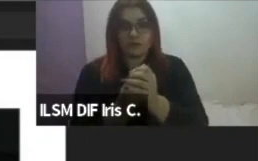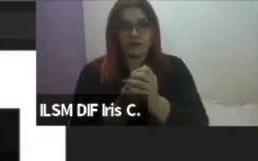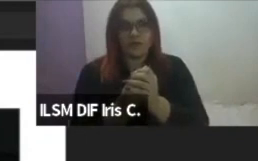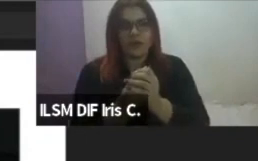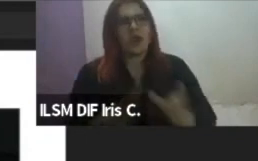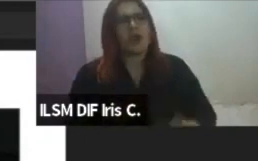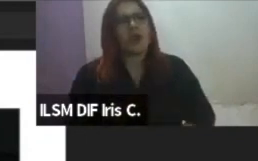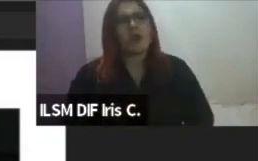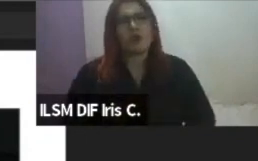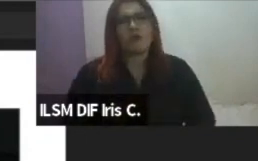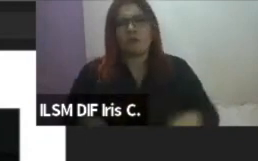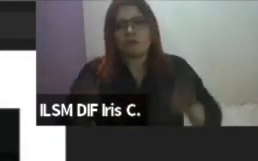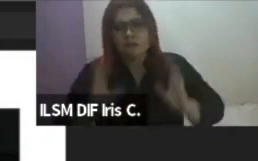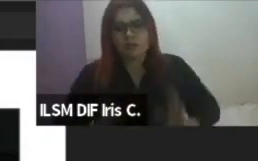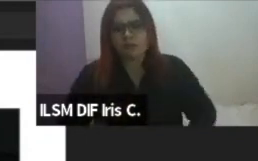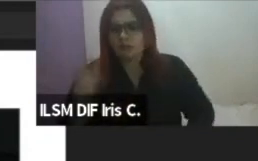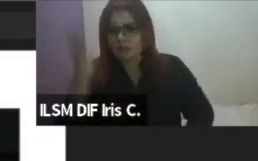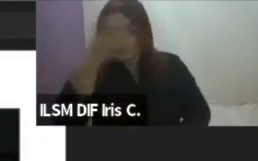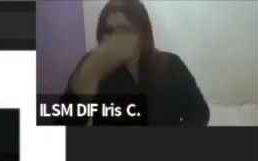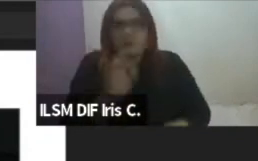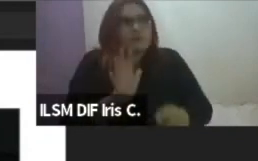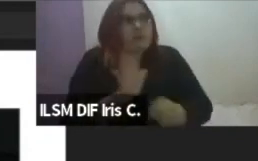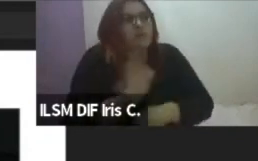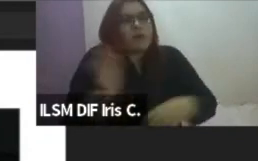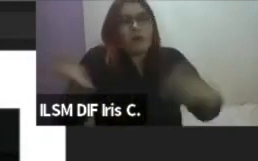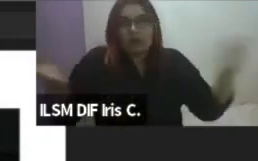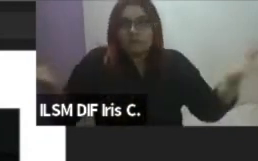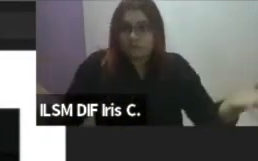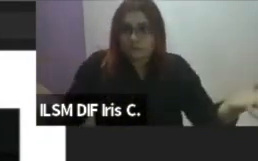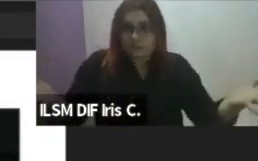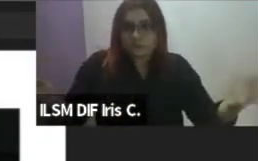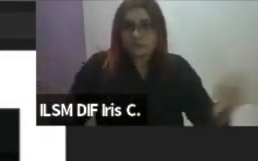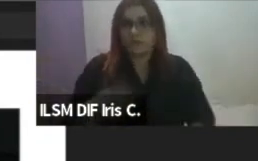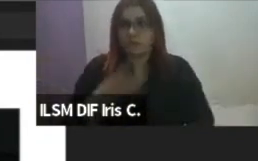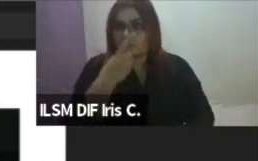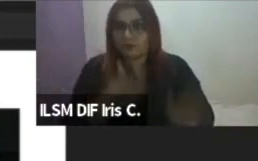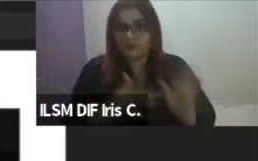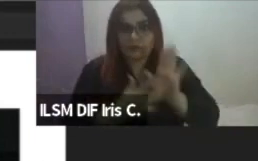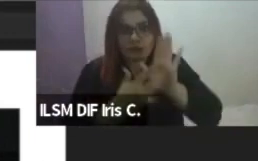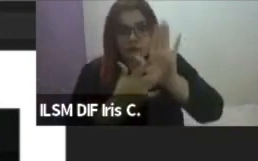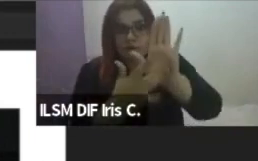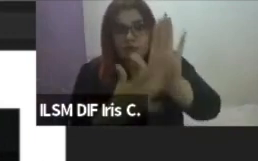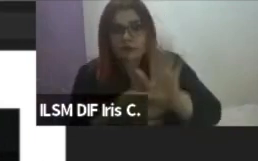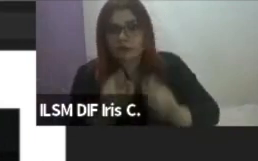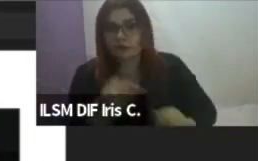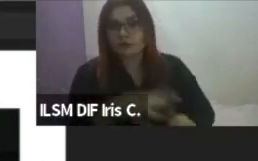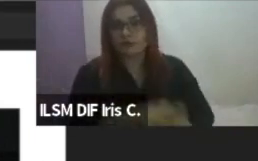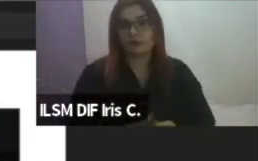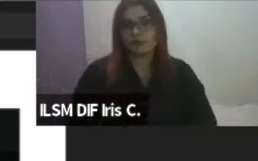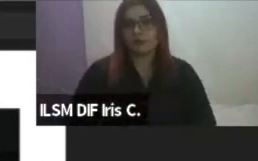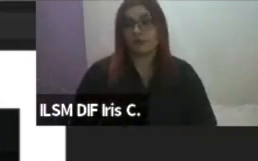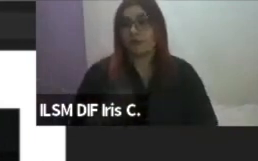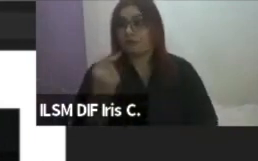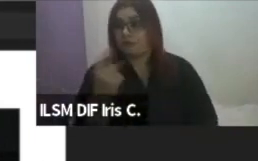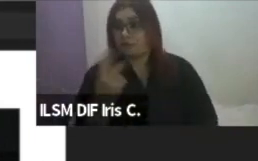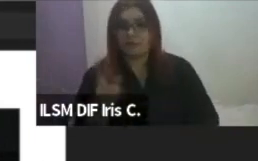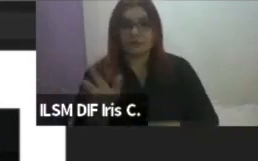los que están siendo esa imagen de la inclusión en todo tipo de medios?